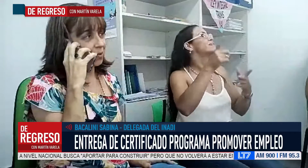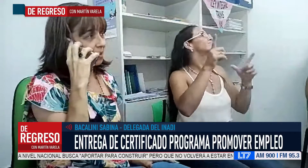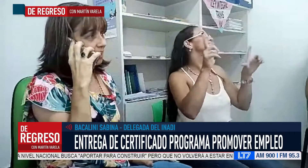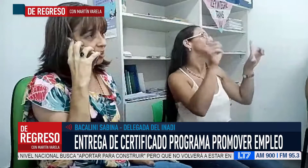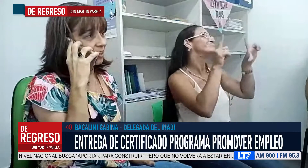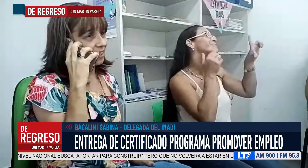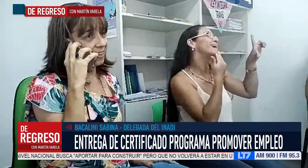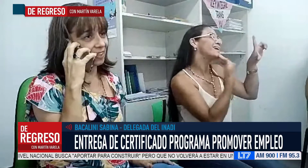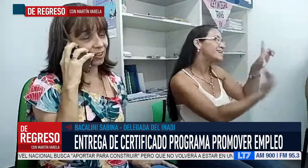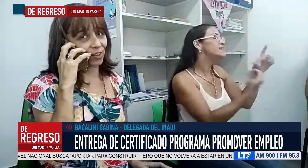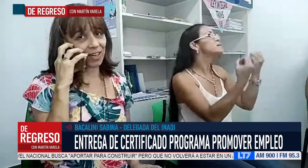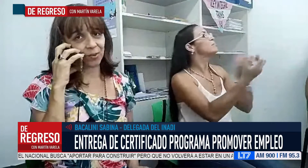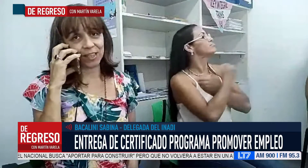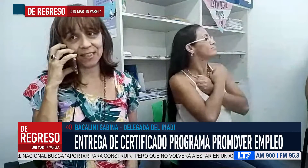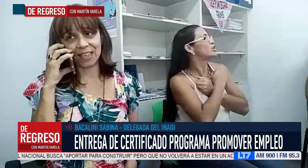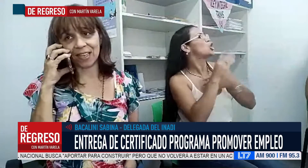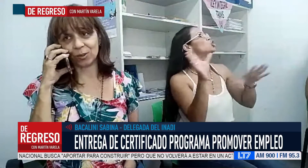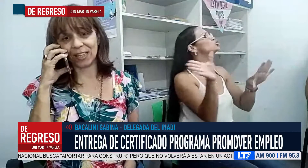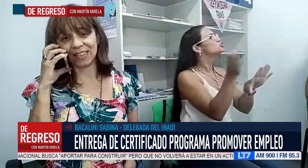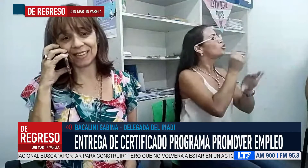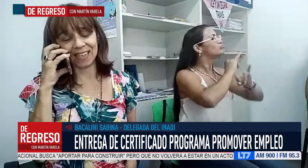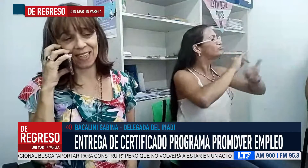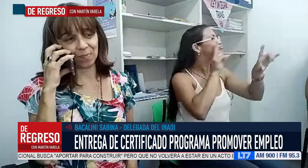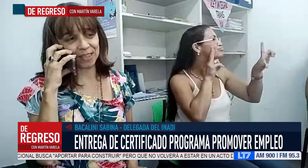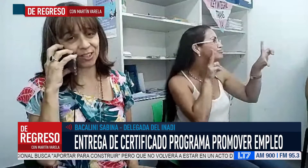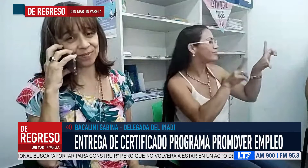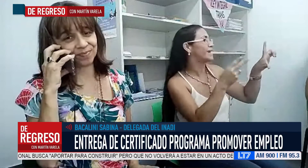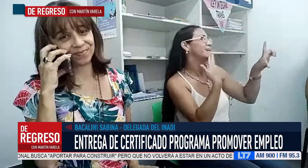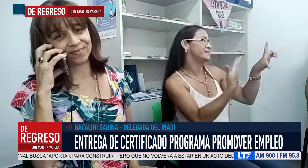siempre. Un abrazo grande a toda la audiencia y a ustedes. Ahí